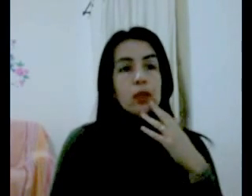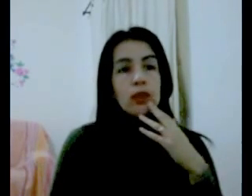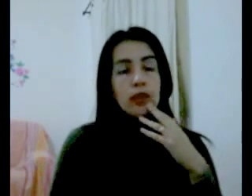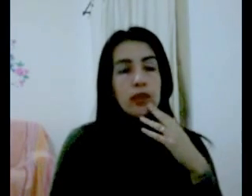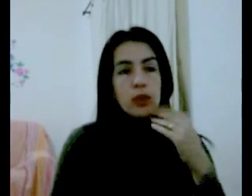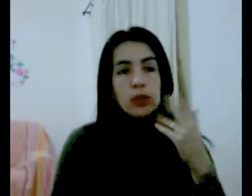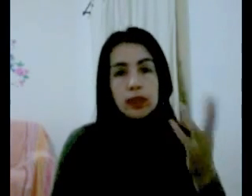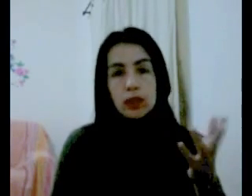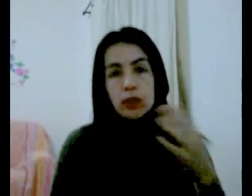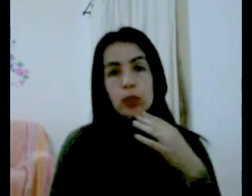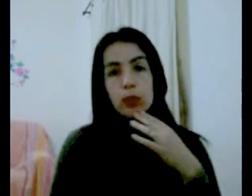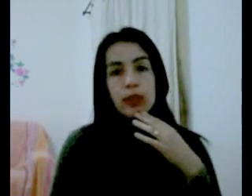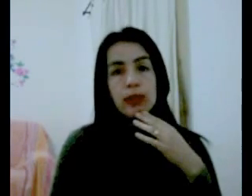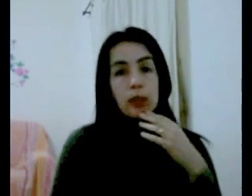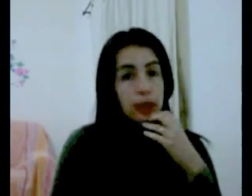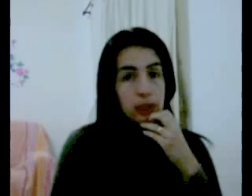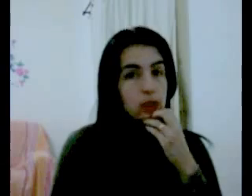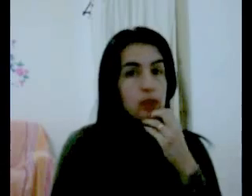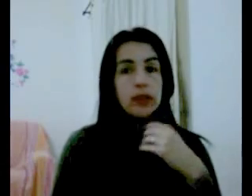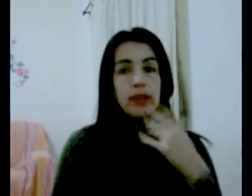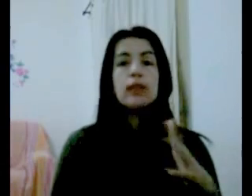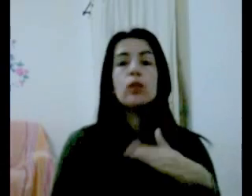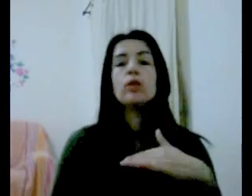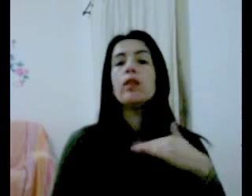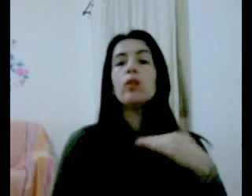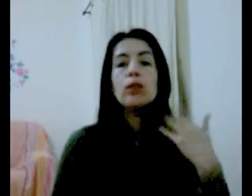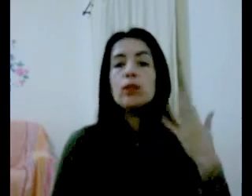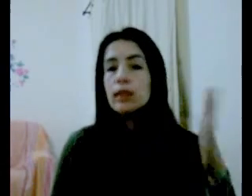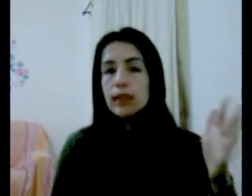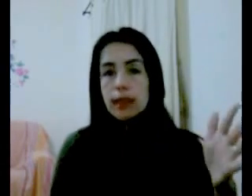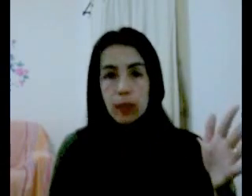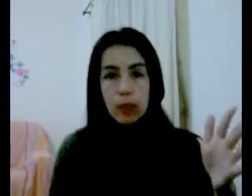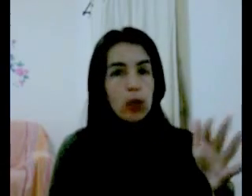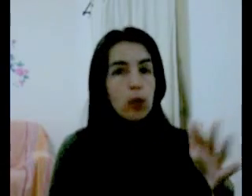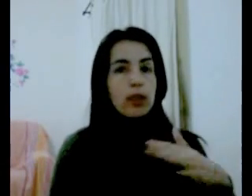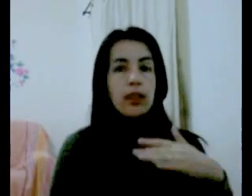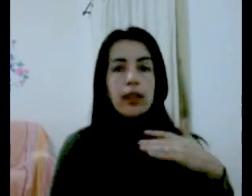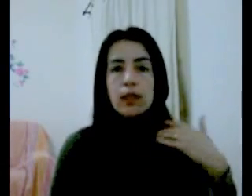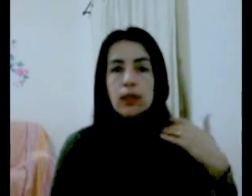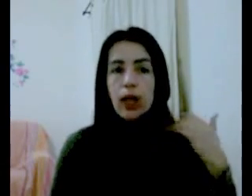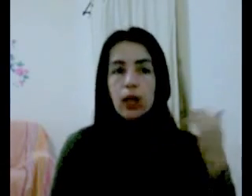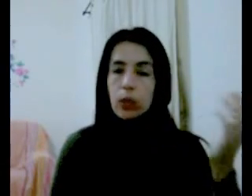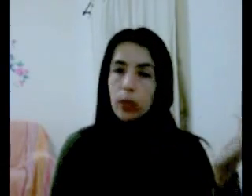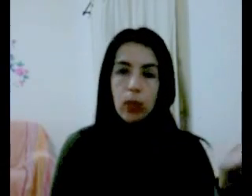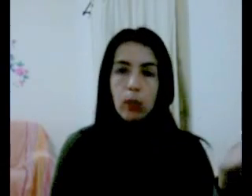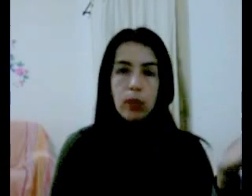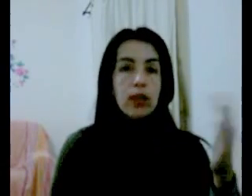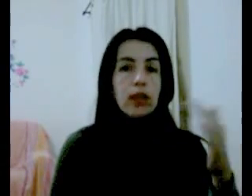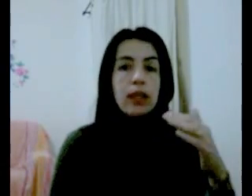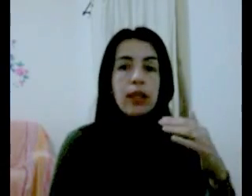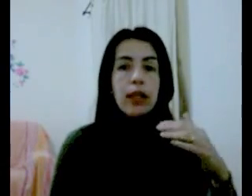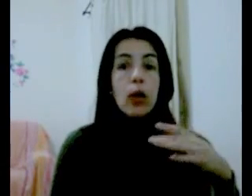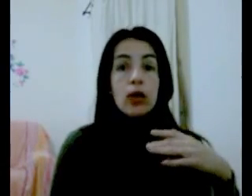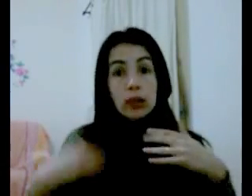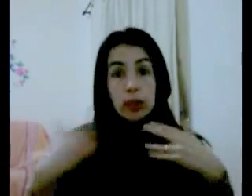Mas aí eu só resolvi fazer esse vídeo para saber de vocês, se eu tenho alguma de vocês que tem mioma, o que eles falam do mioma, né,